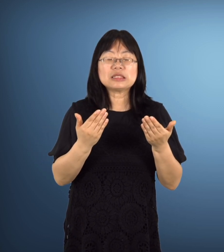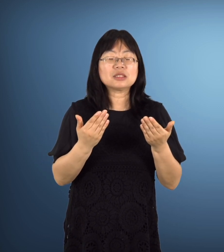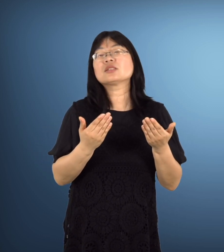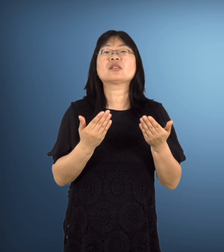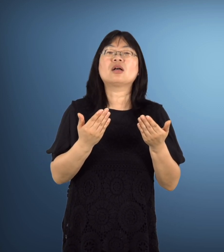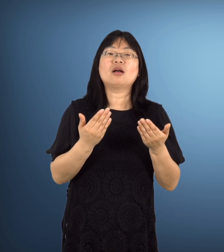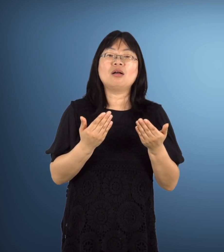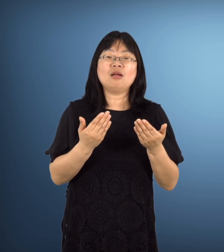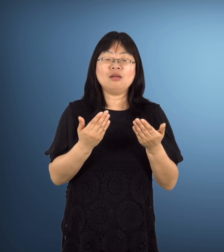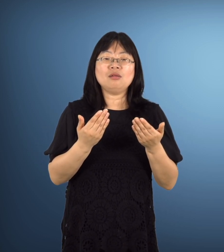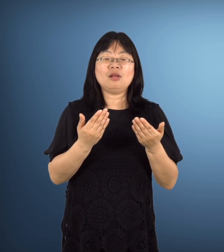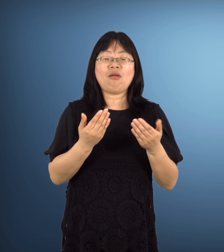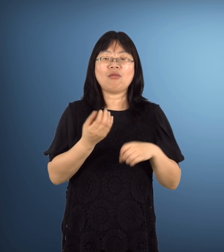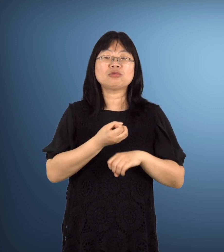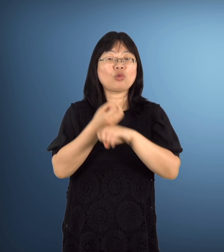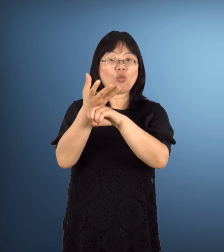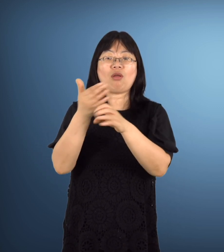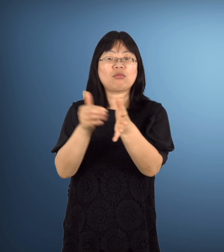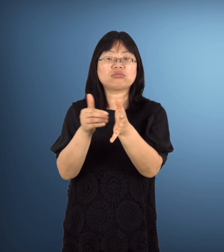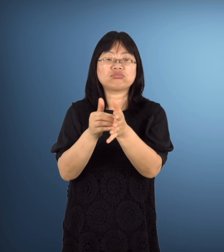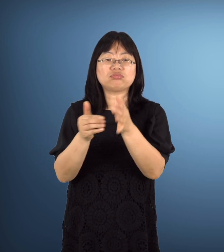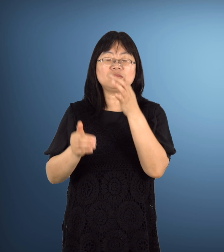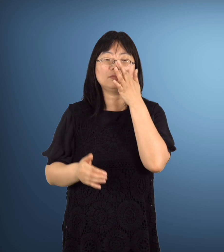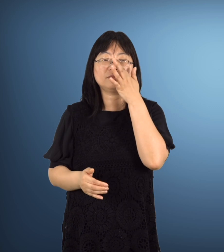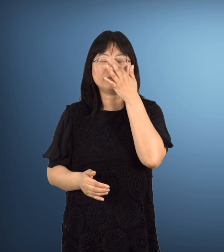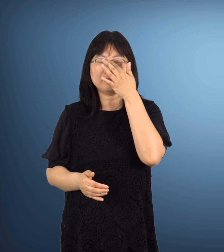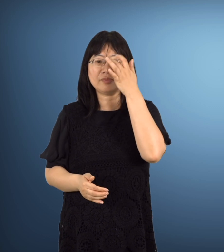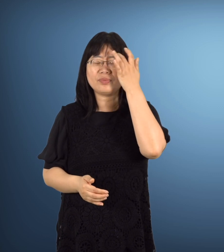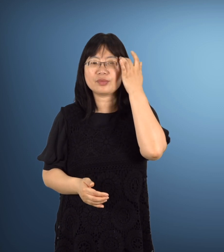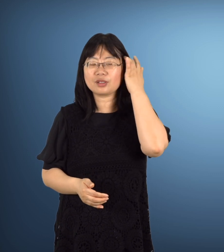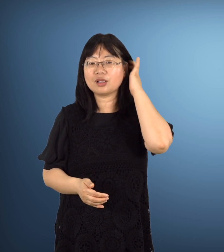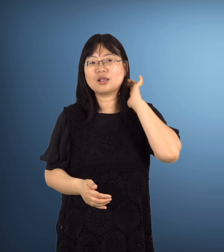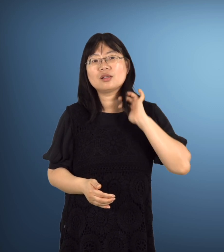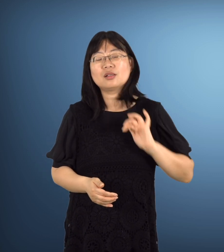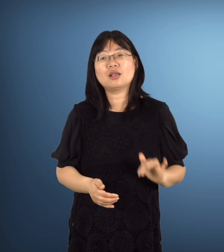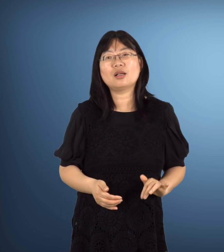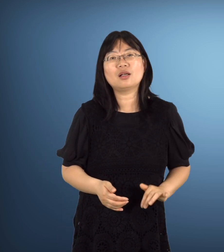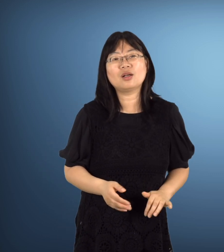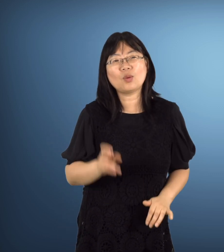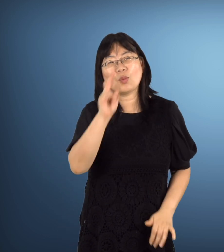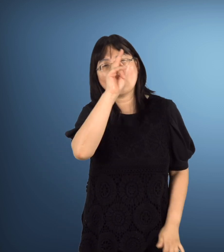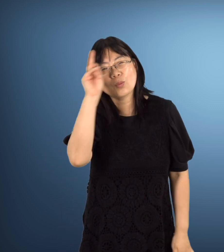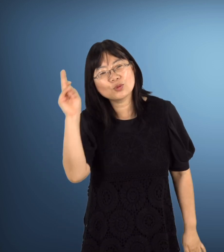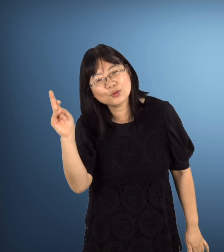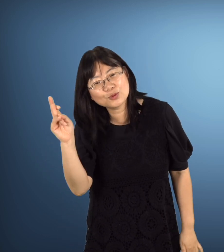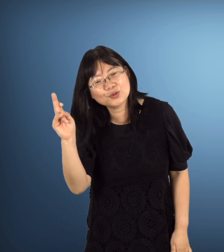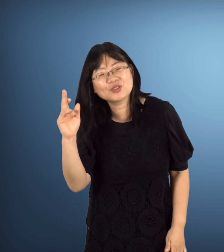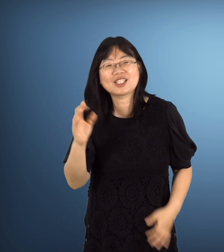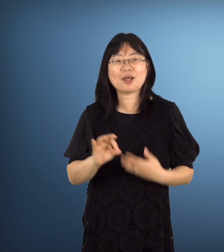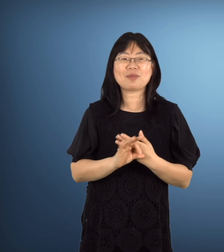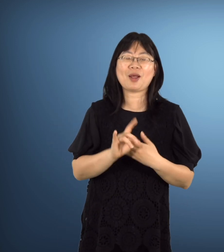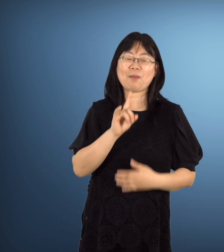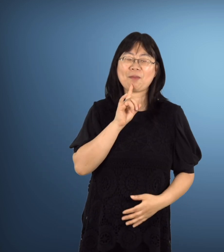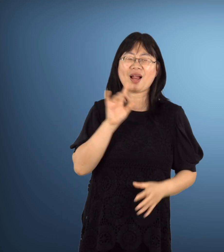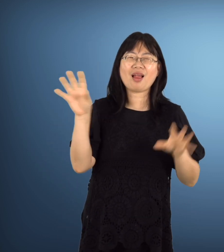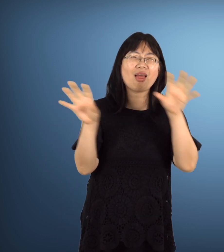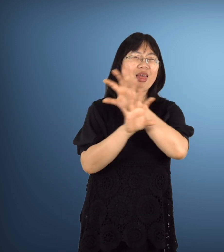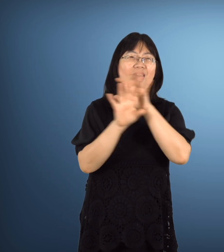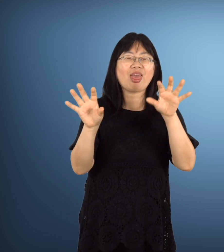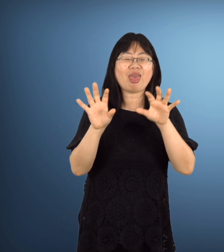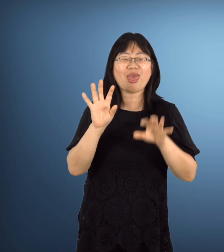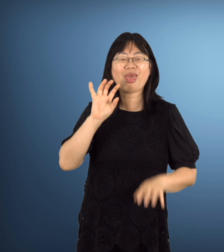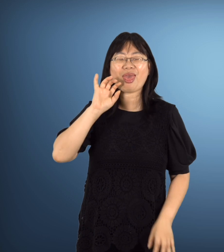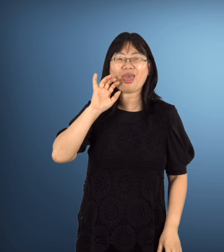팩트 체크밖에 한 게 없어요. 오부 되면 이렇게 돼요. 앞뒤 말이